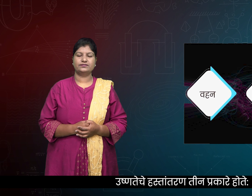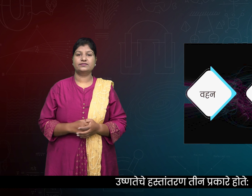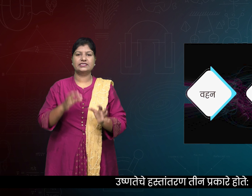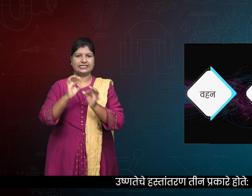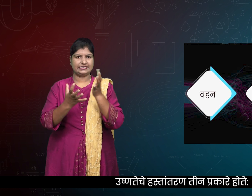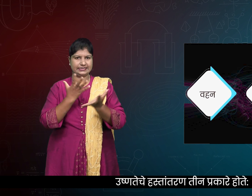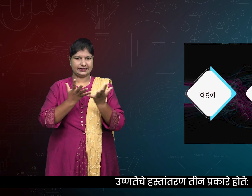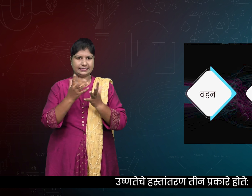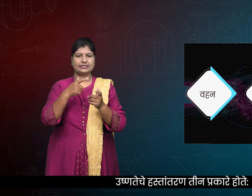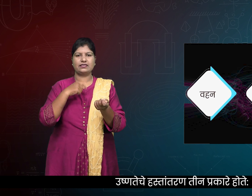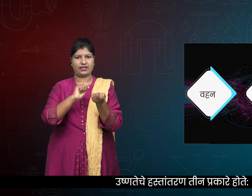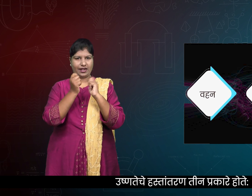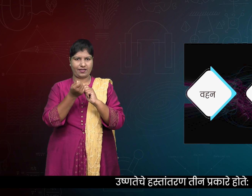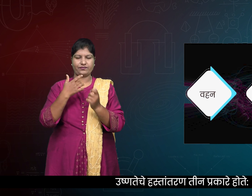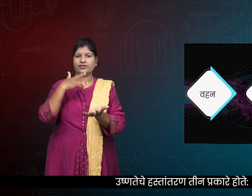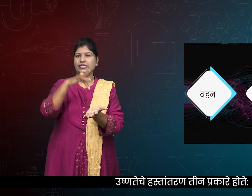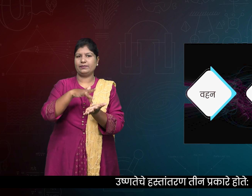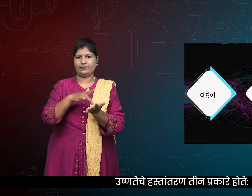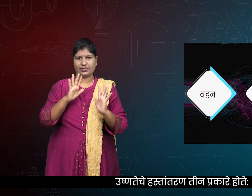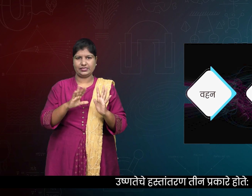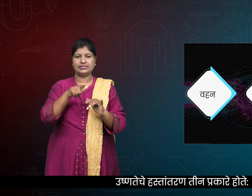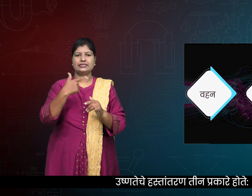उष्णतेचे हस्तांतरण 3 प्रकारे होते.